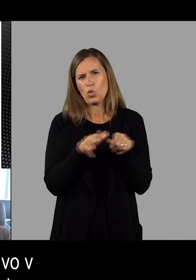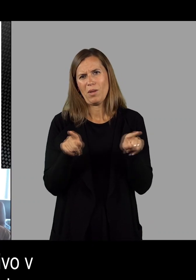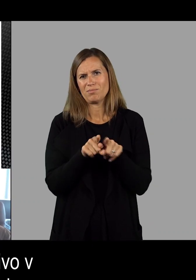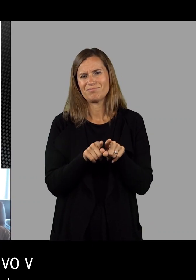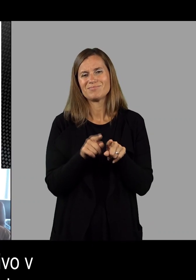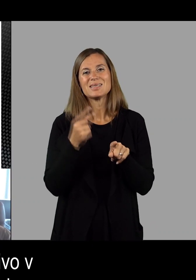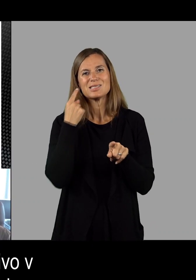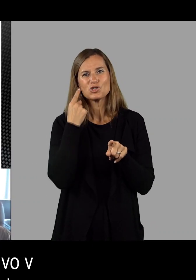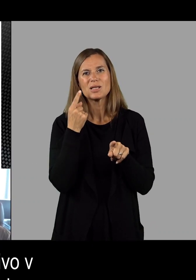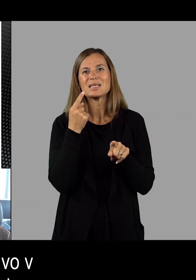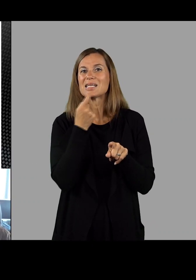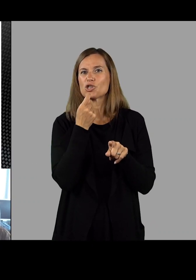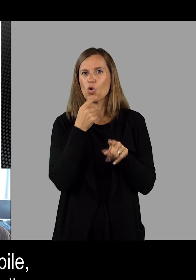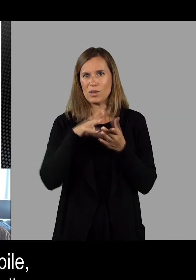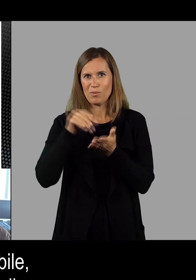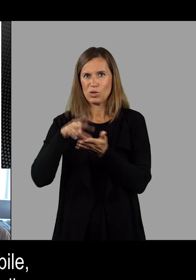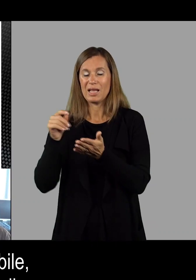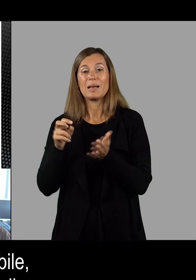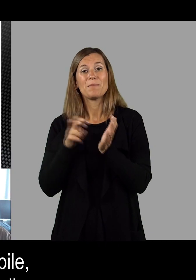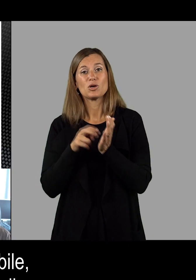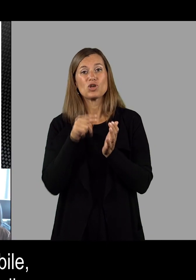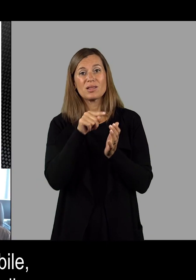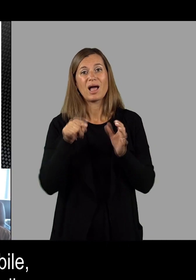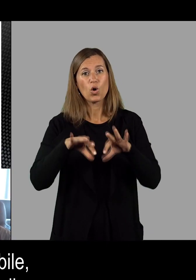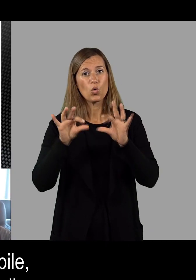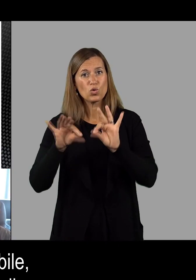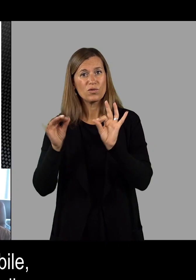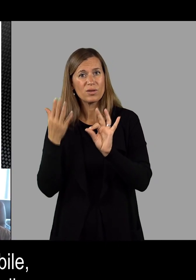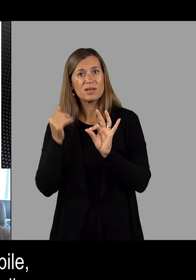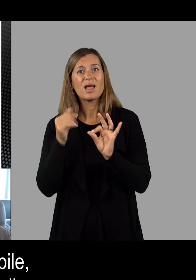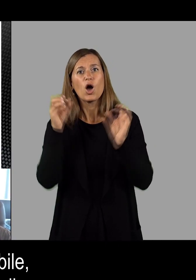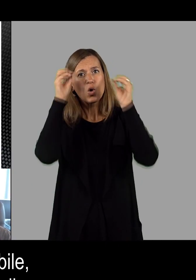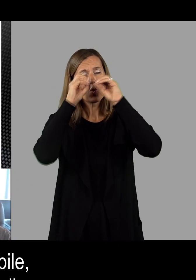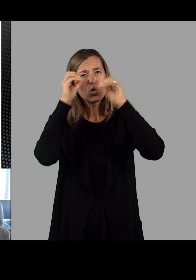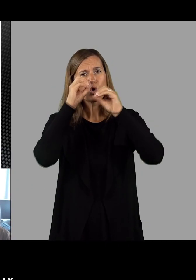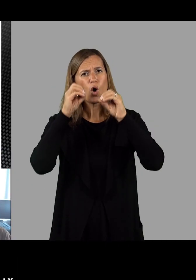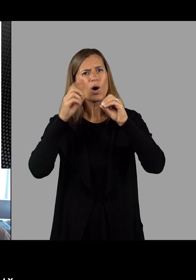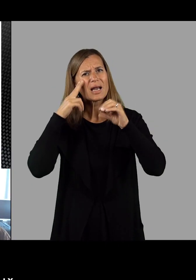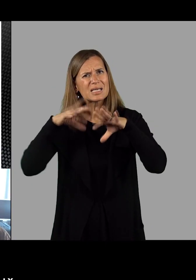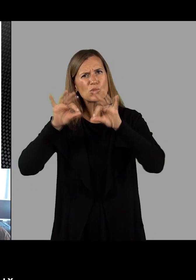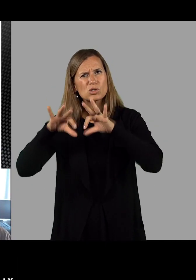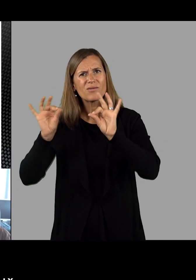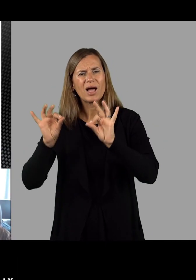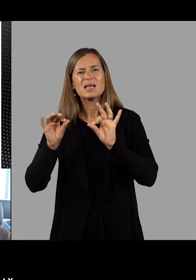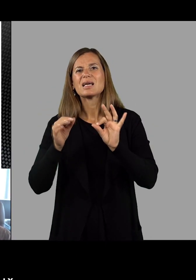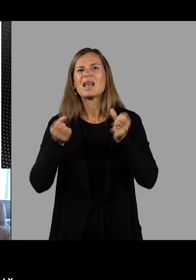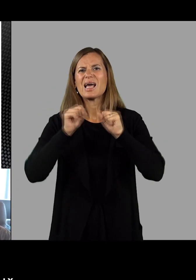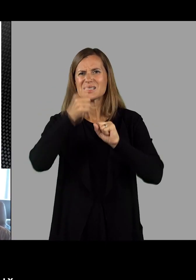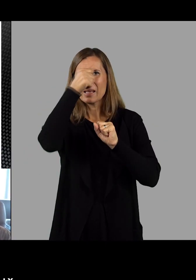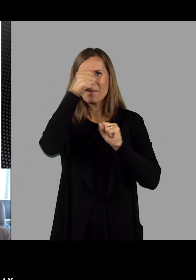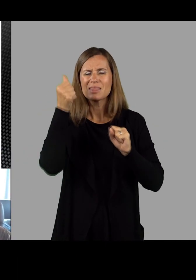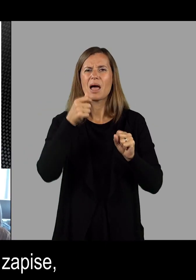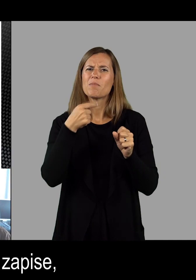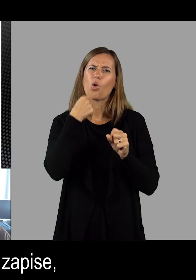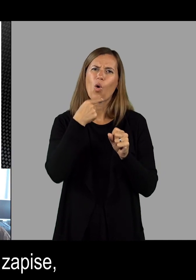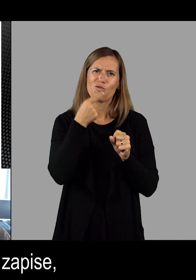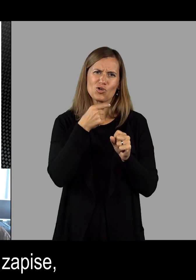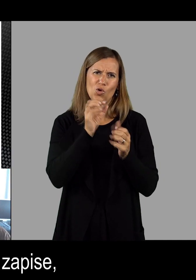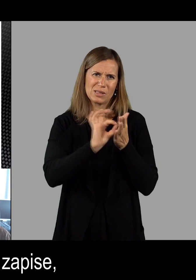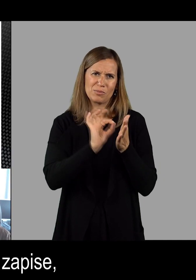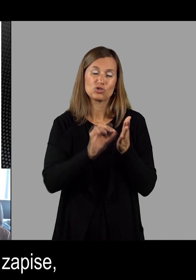teh jezikovnih modelov. Pa še take ugotovitve so bile, ne, da pač Google razpoznavanje kakšna lastna imena bolj pogovorno zapiše, mi smo